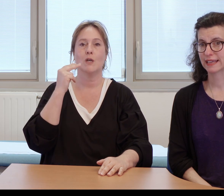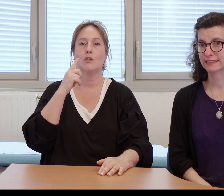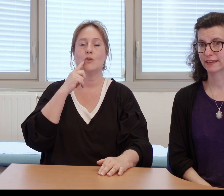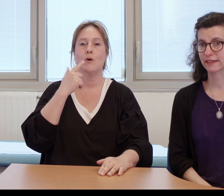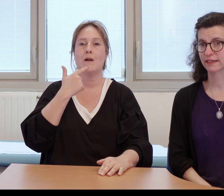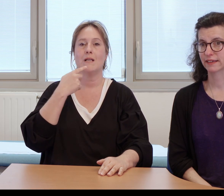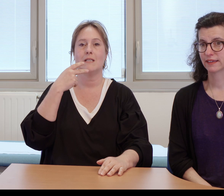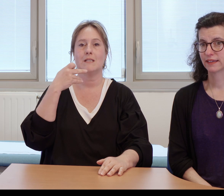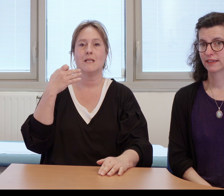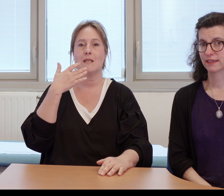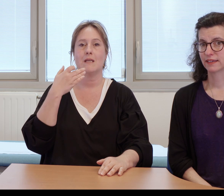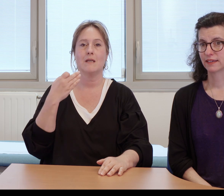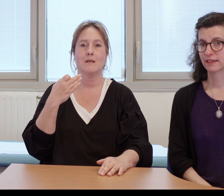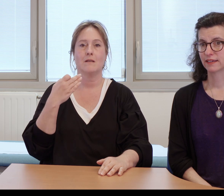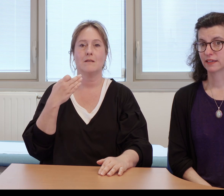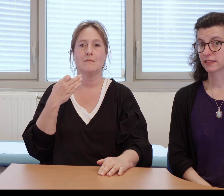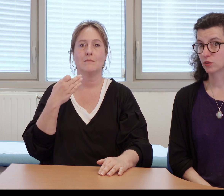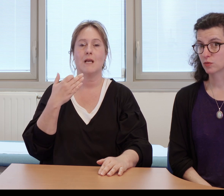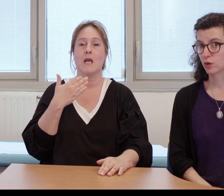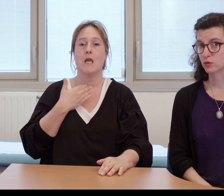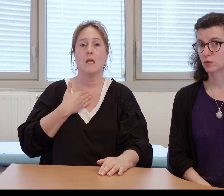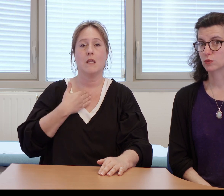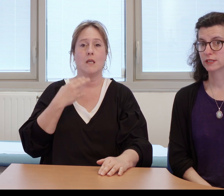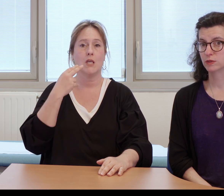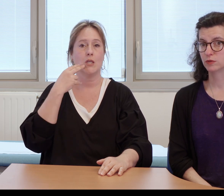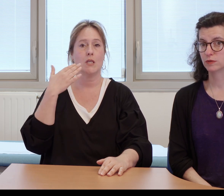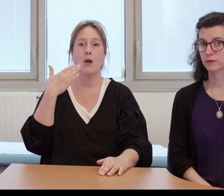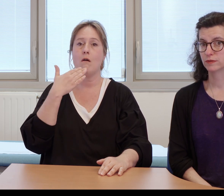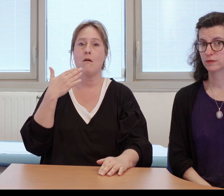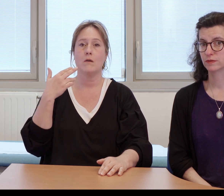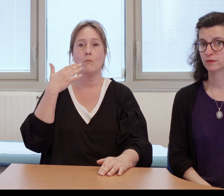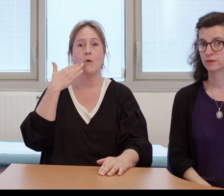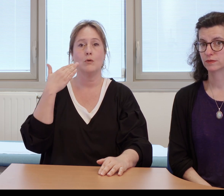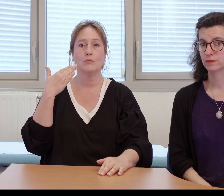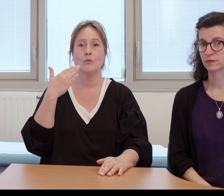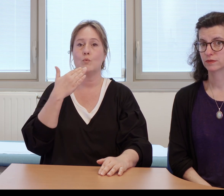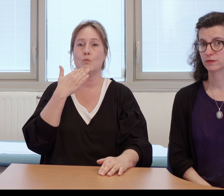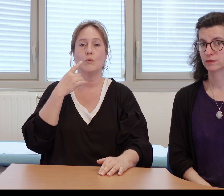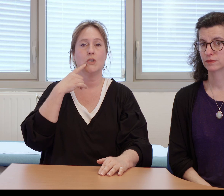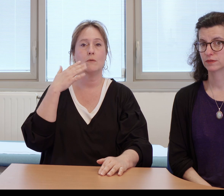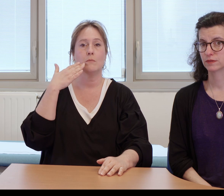dans les artères et qui augmente ou diminue